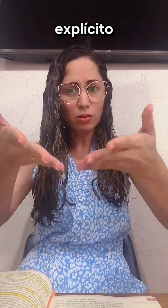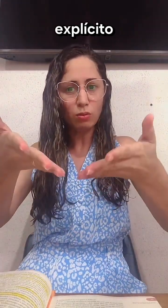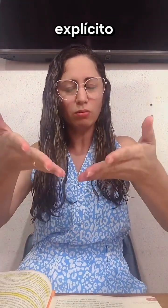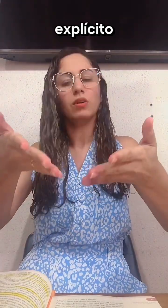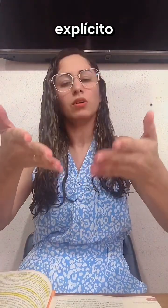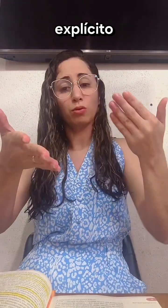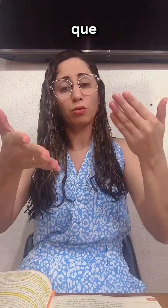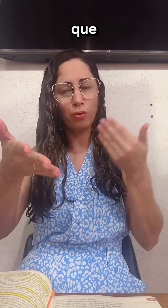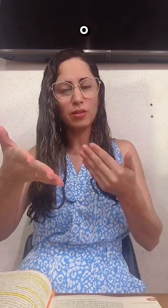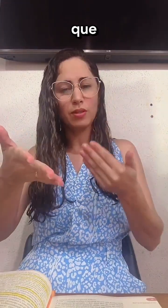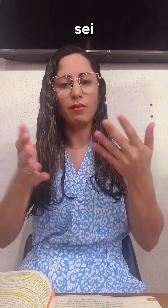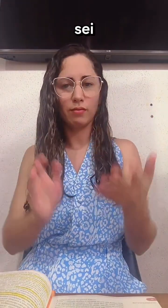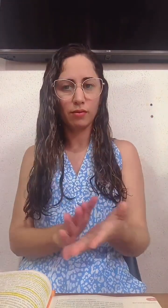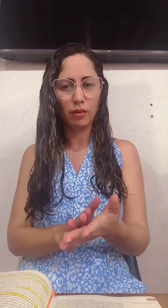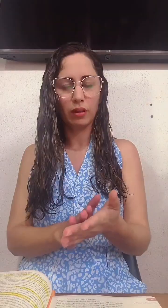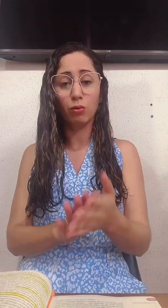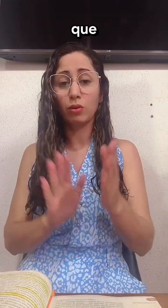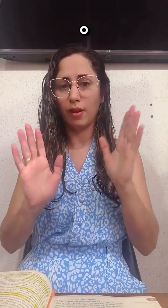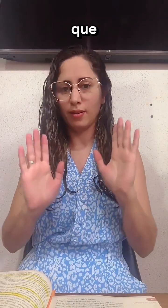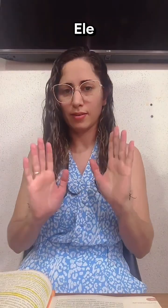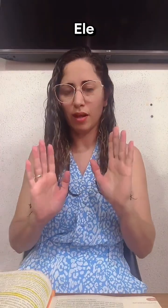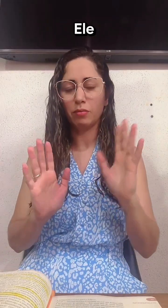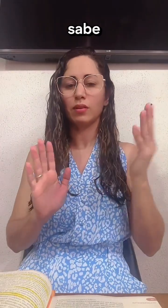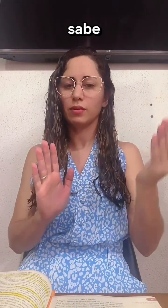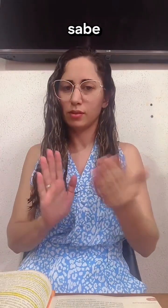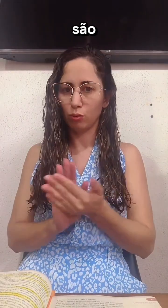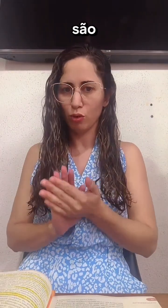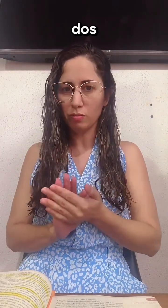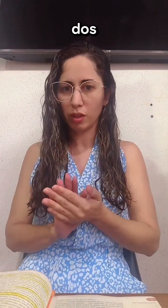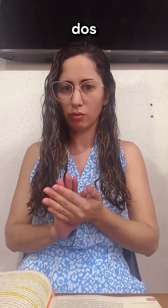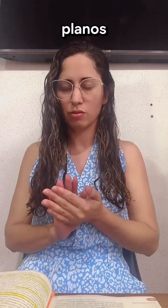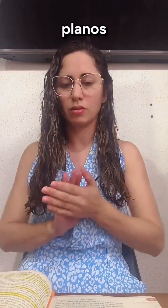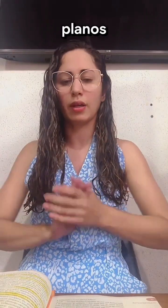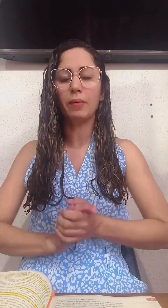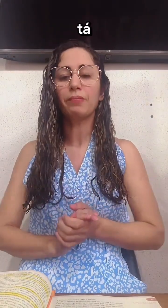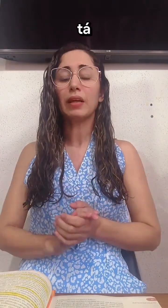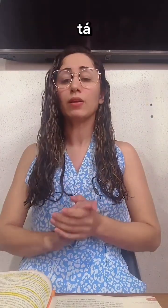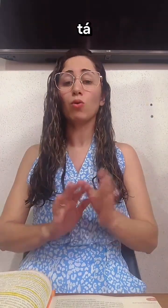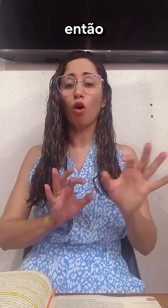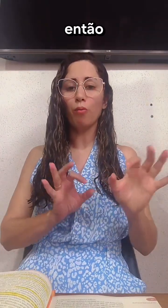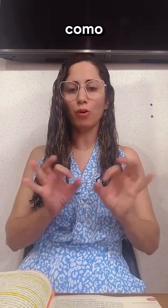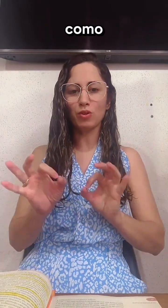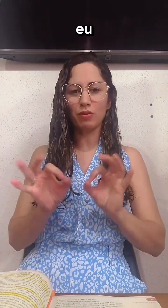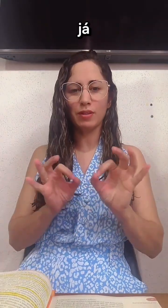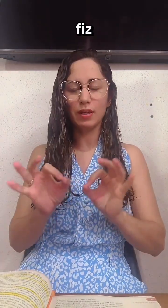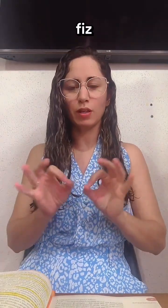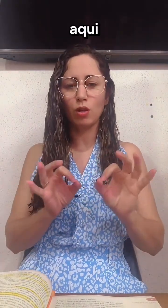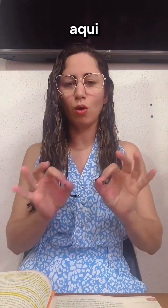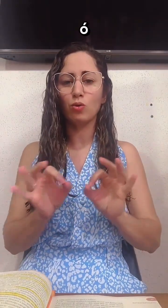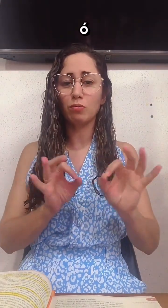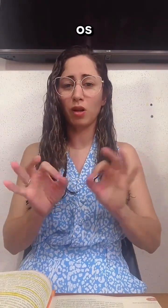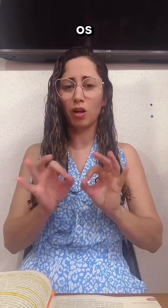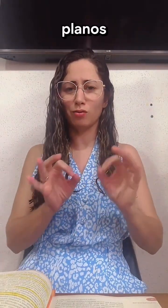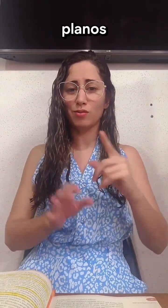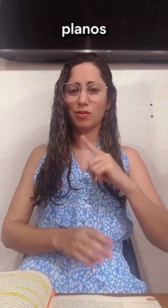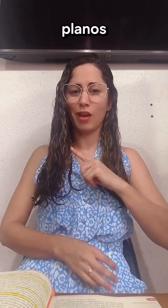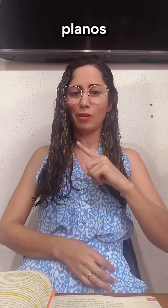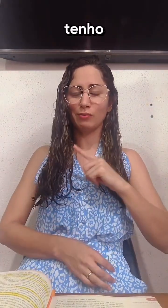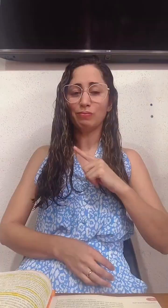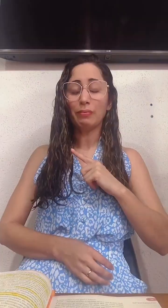explícito que o que eu sei, que o que ele sabe, são dos planos, tá? Então como eu já fiz aqui, ó, os planos tenho,